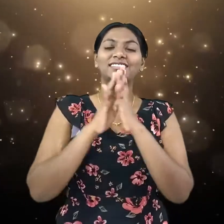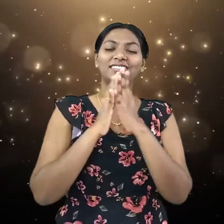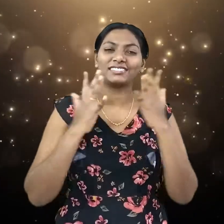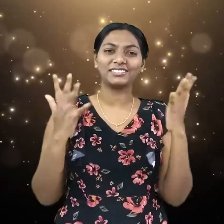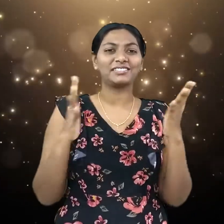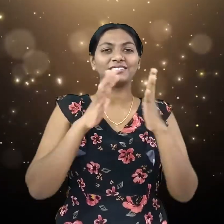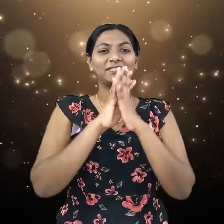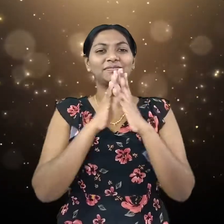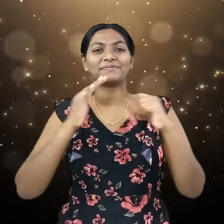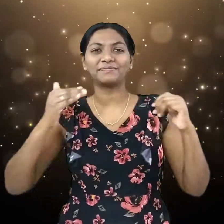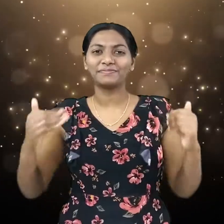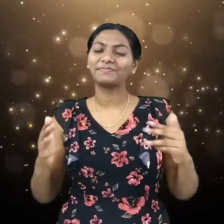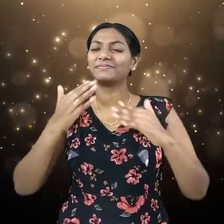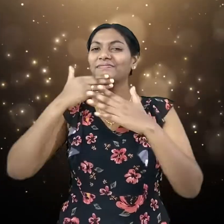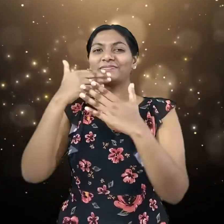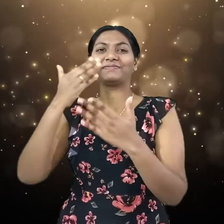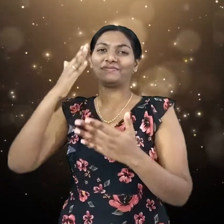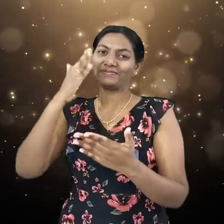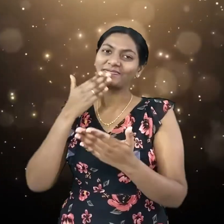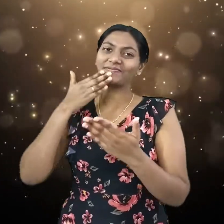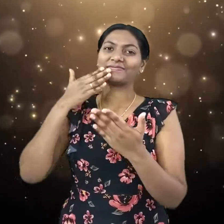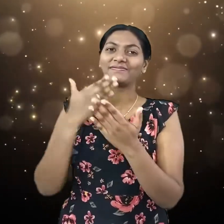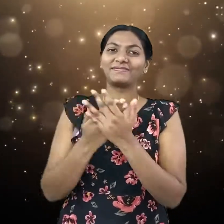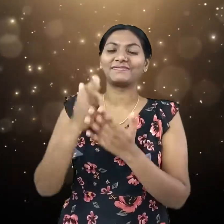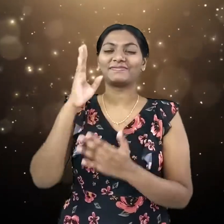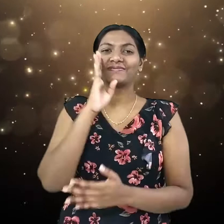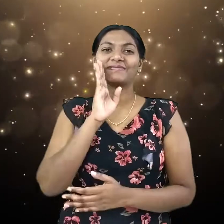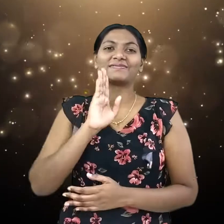हालेलुया। और हम तेरी आराधना करते हैं।